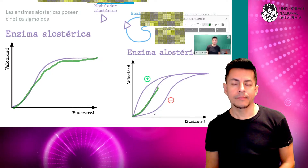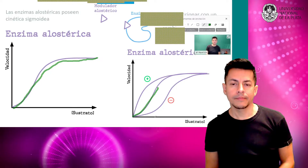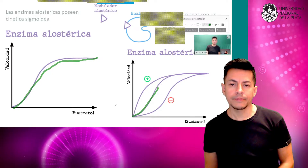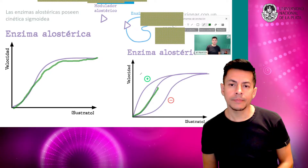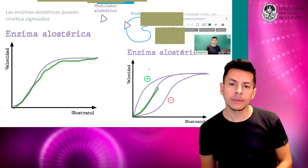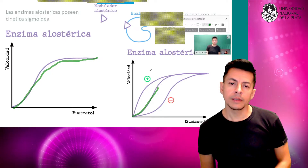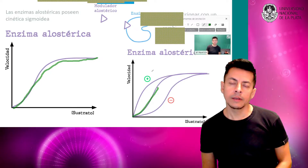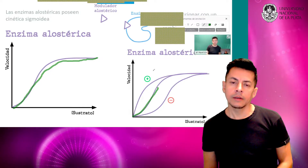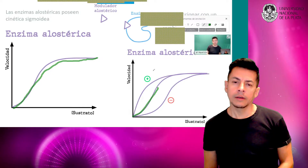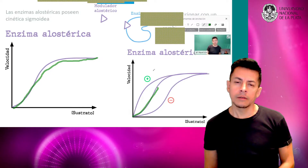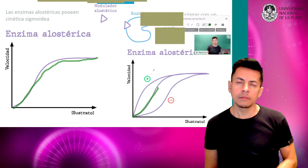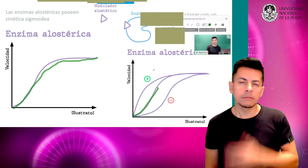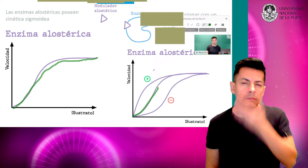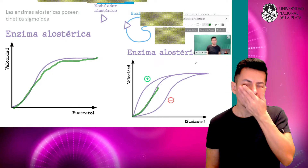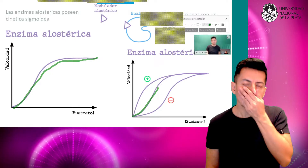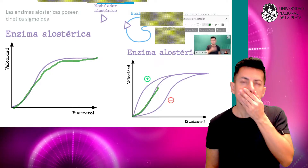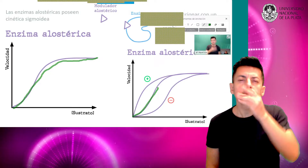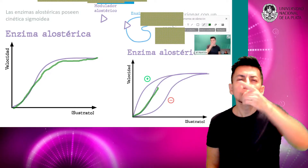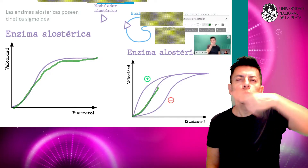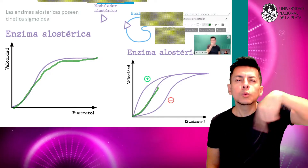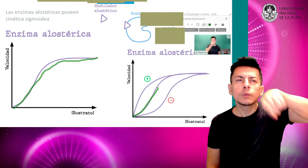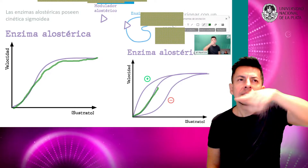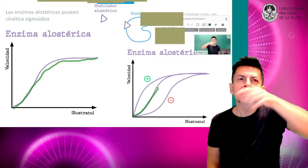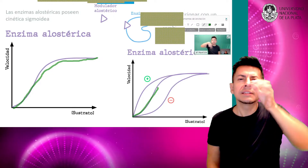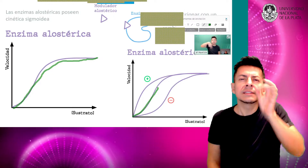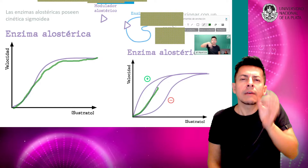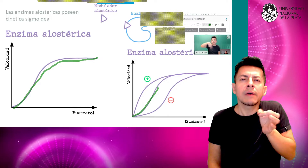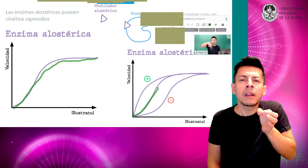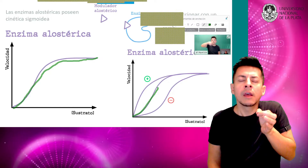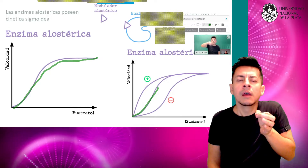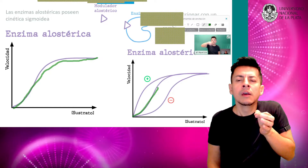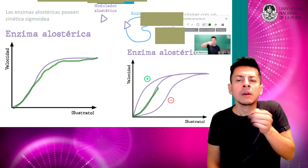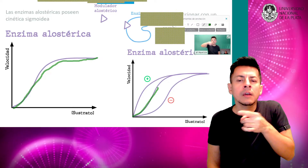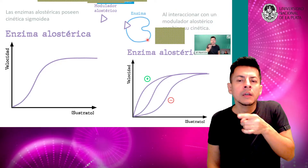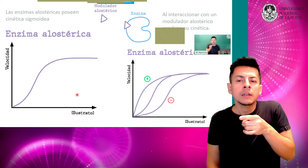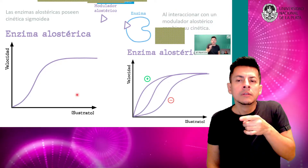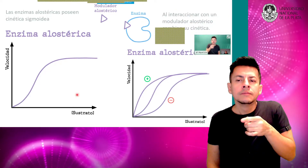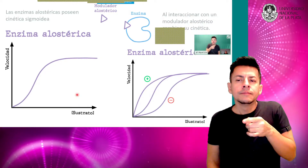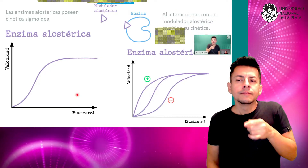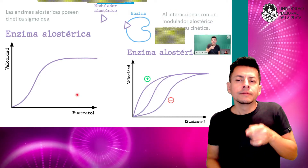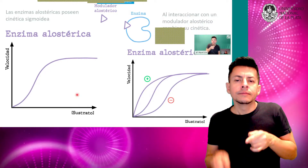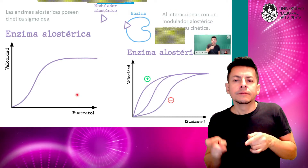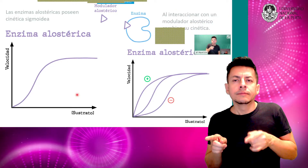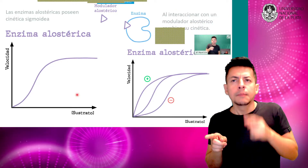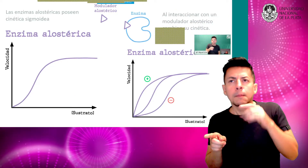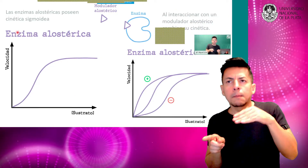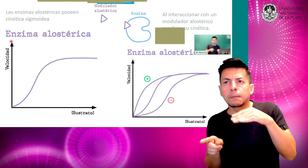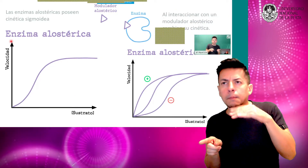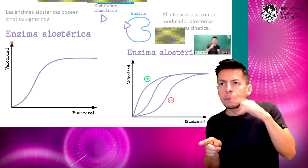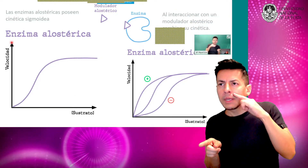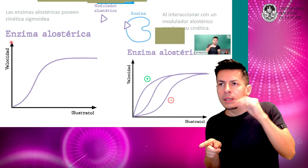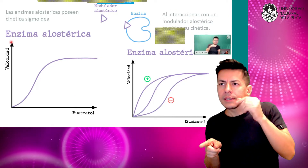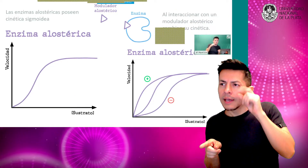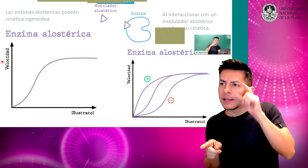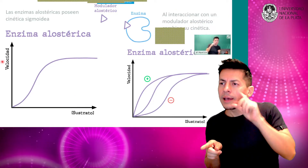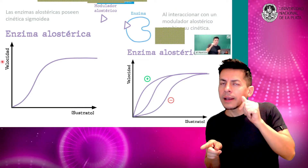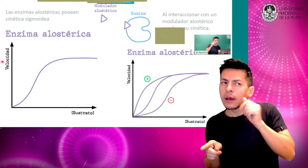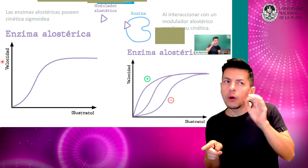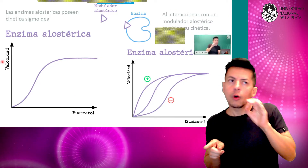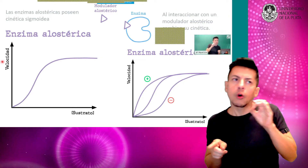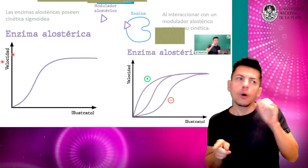¿Cómo pueden saber ustedes si una enzima es alostérica o micaeliana? Bueno, las enzimas alostéricas las